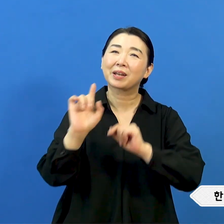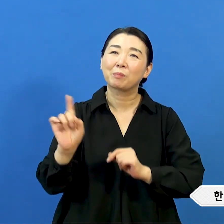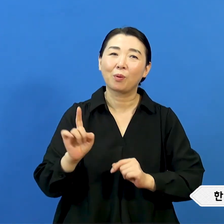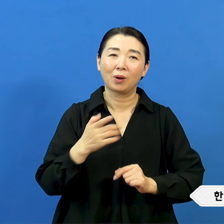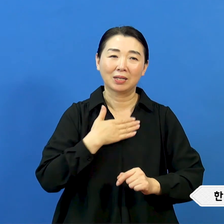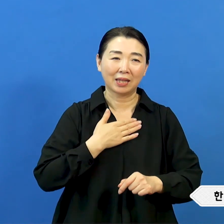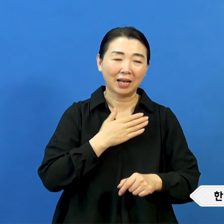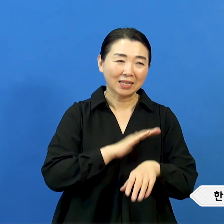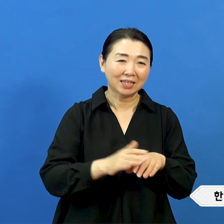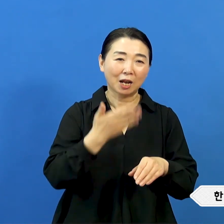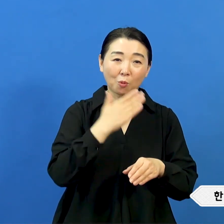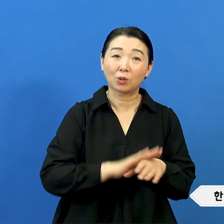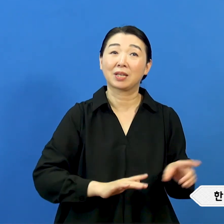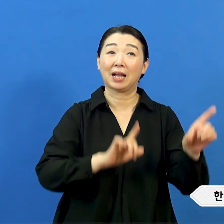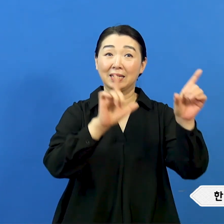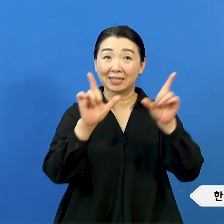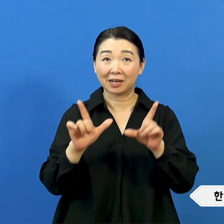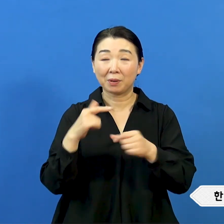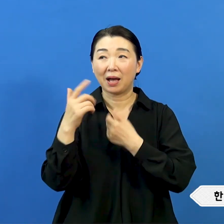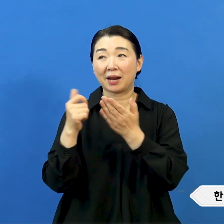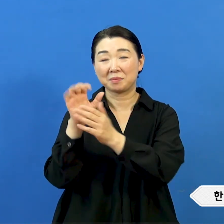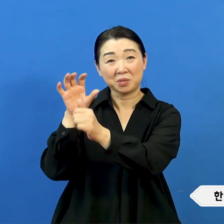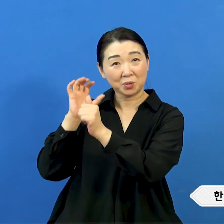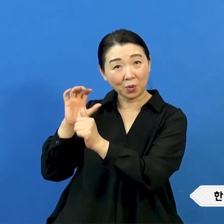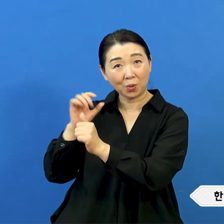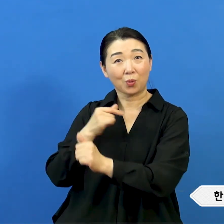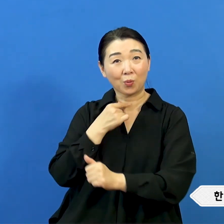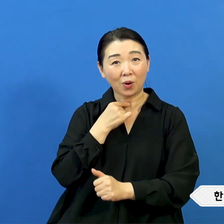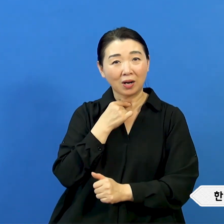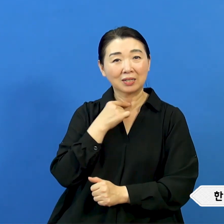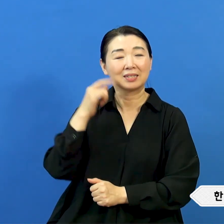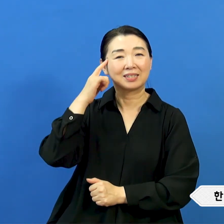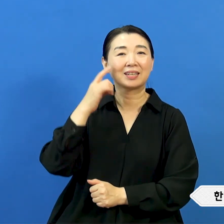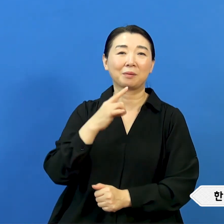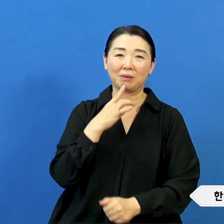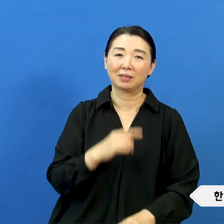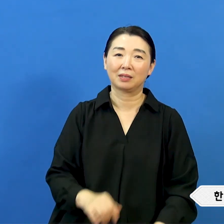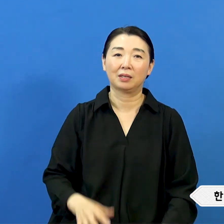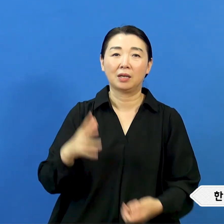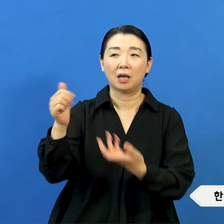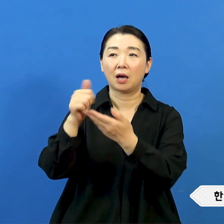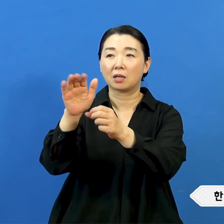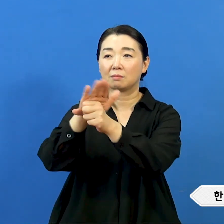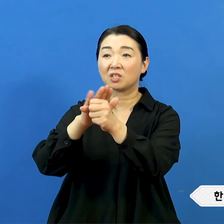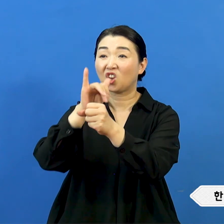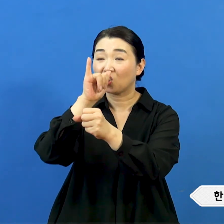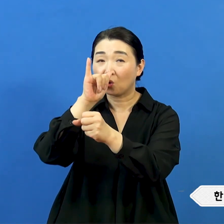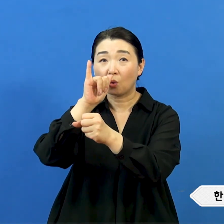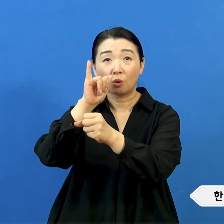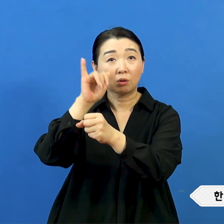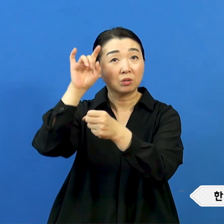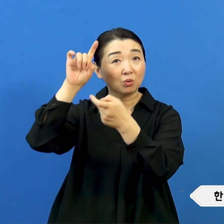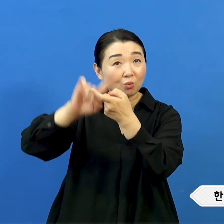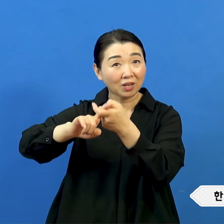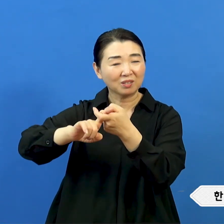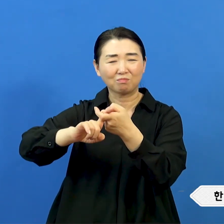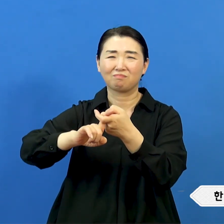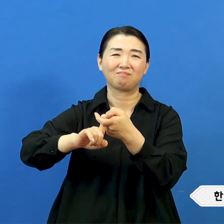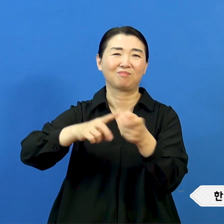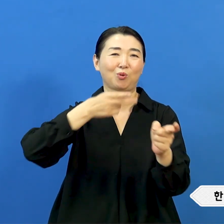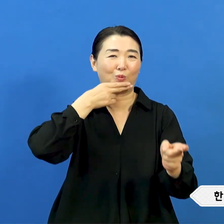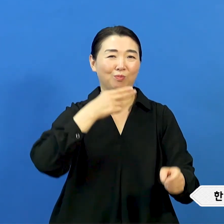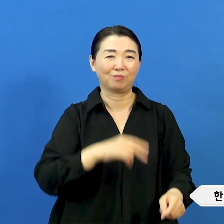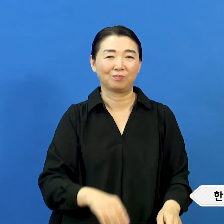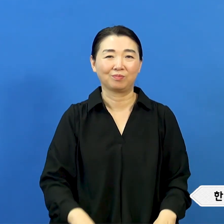좀 잘 먹고 잘 살까, 하나님을 이용해서 그 생각밖에 없지 하나님 사랑이 있는지 그 관심이 없습니다.